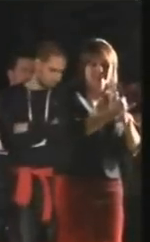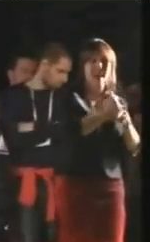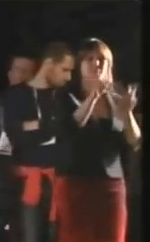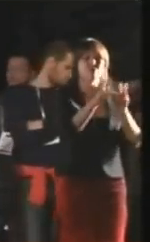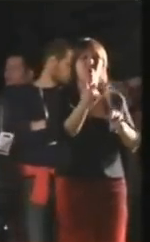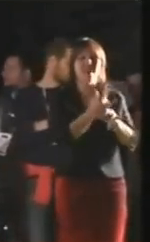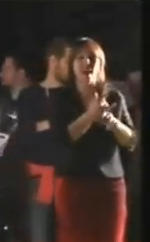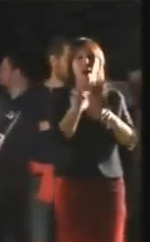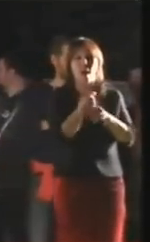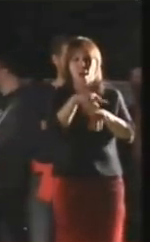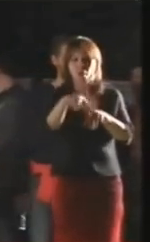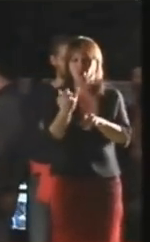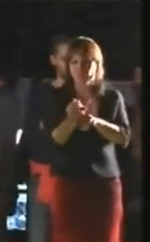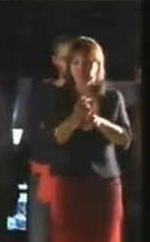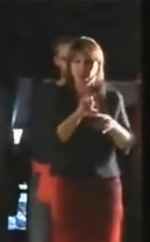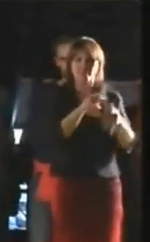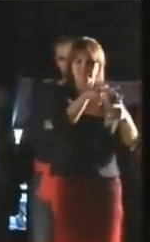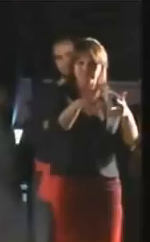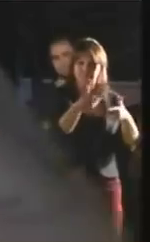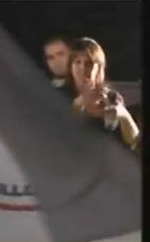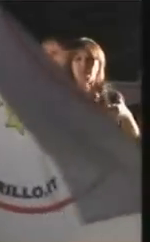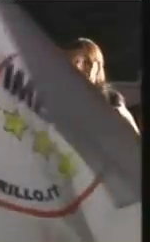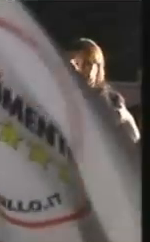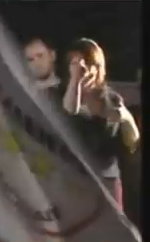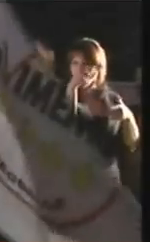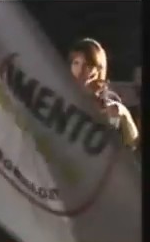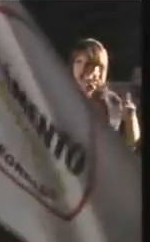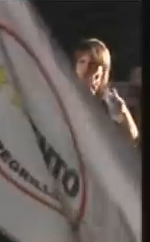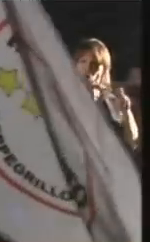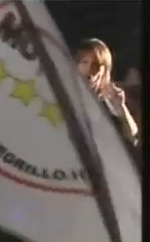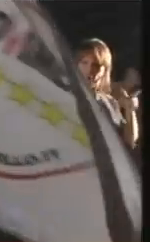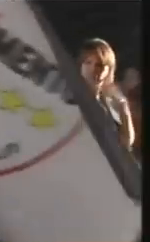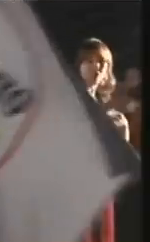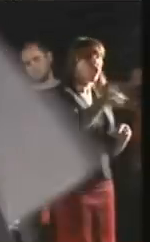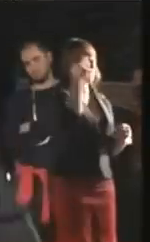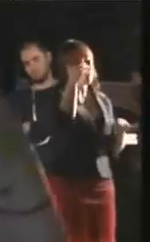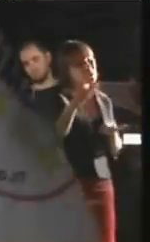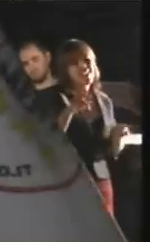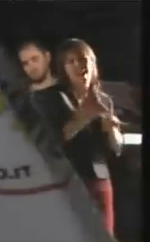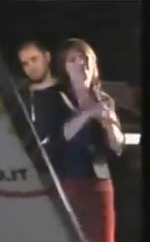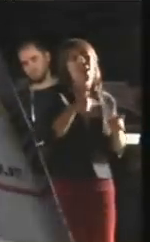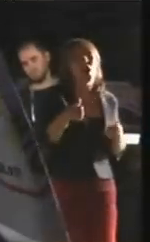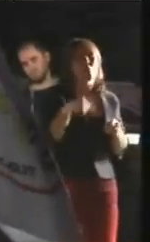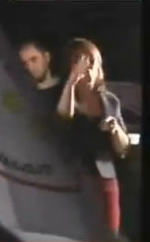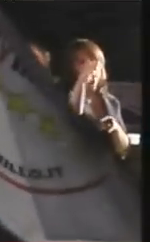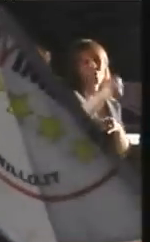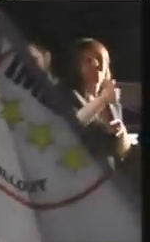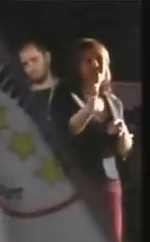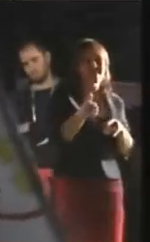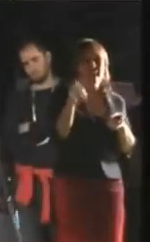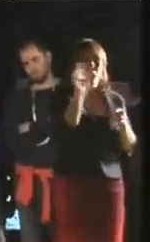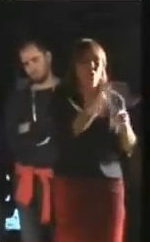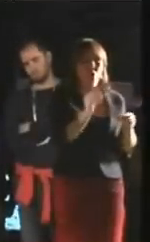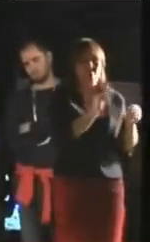È su questi temi che vi voglio confrontare con questi minchioni qua. Non sanno nulla. Io ho girato mezzo università di